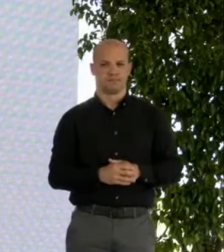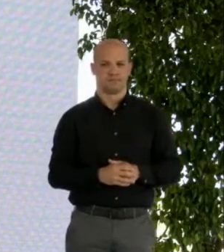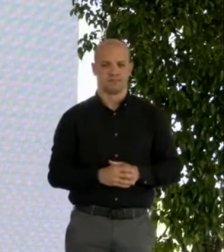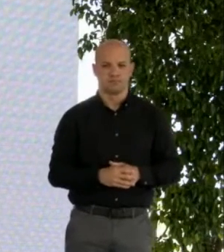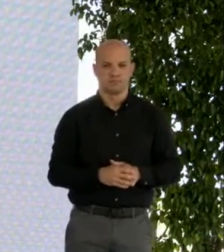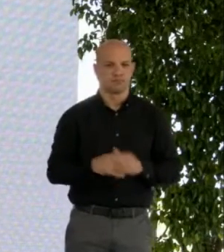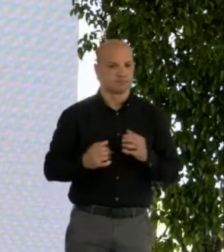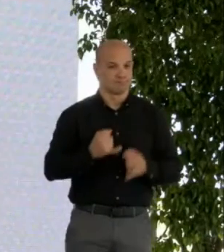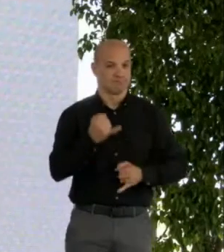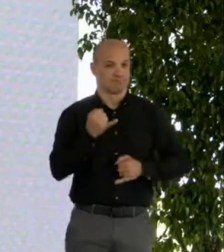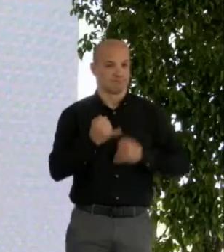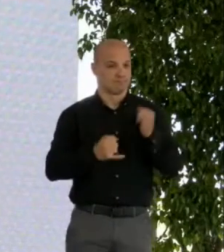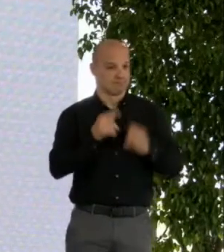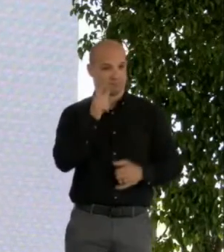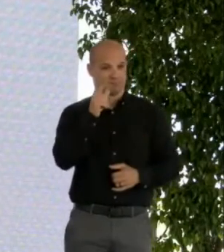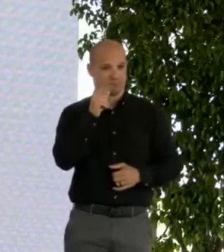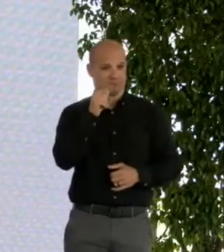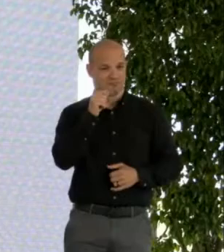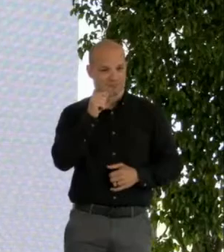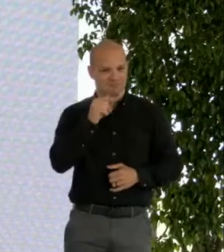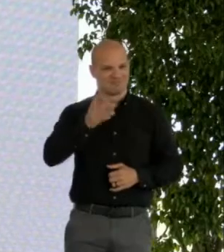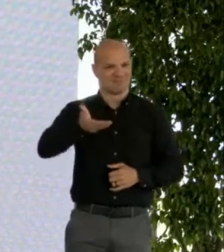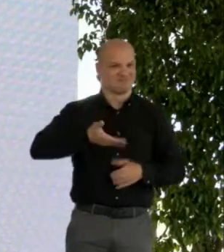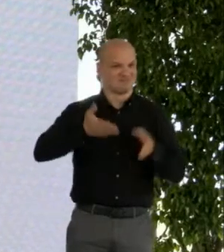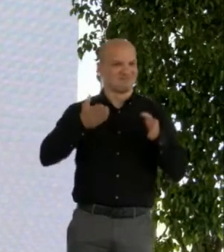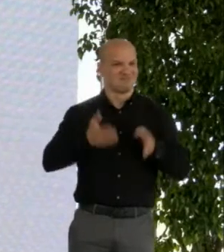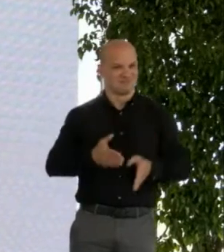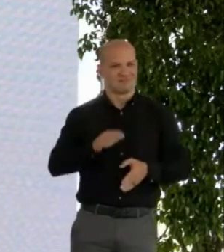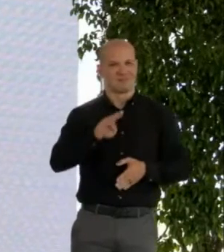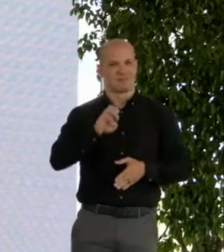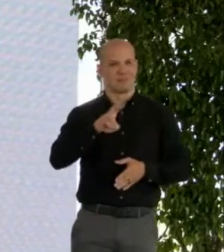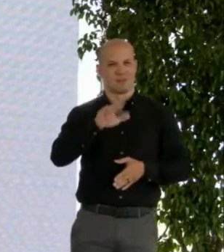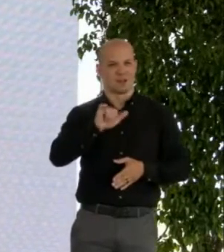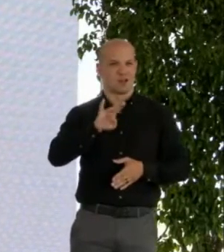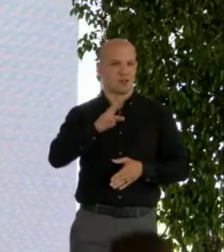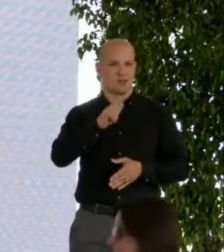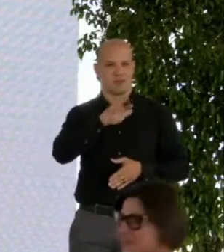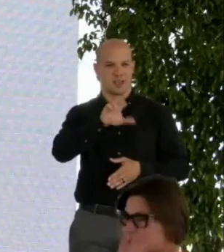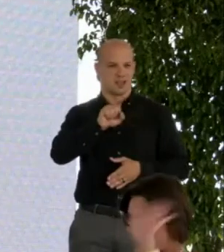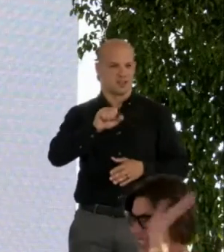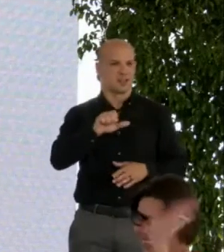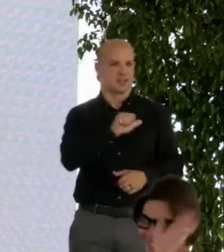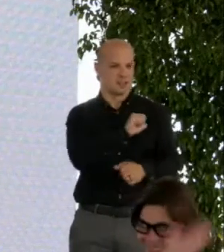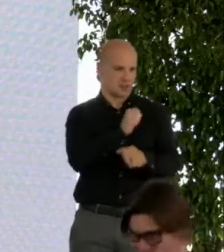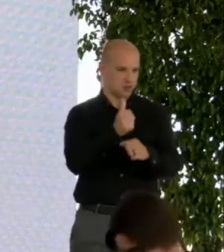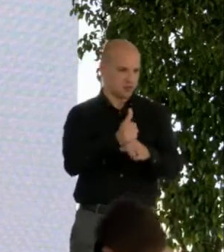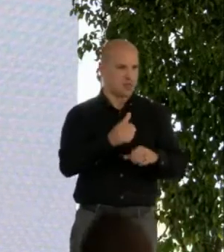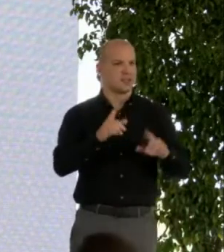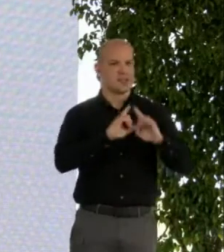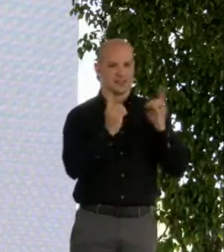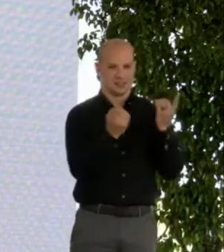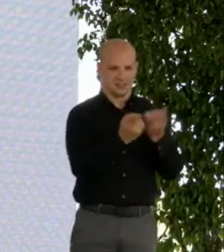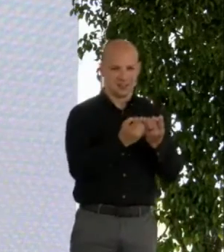Y por último, a nuestra anfitriona Mariela Ballines, de la Autoridad del Distrito de Convenciones.